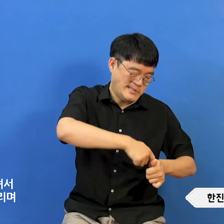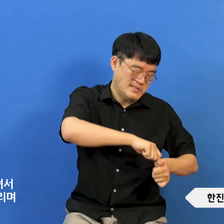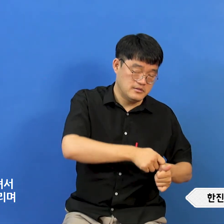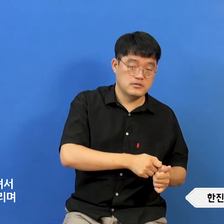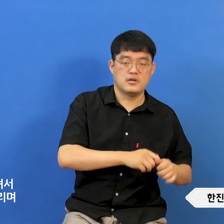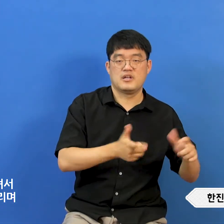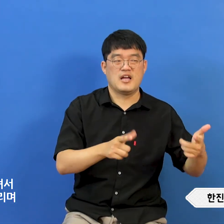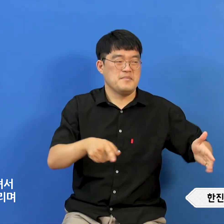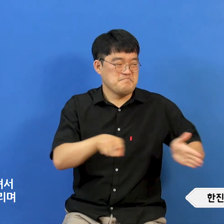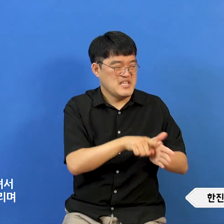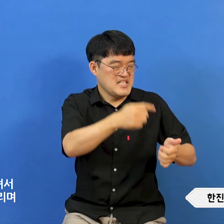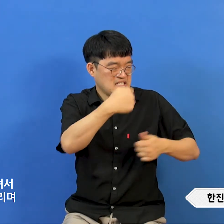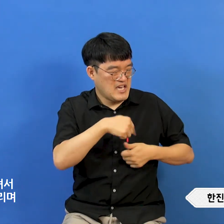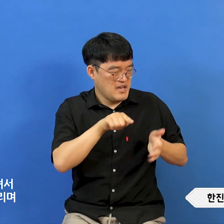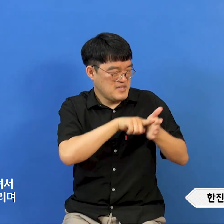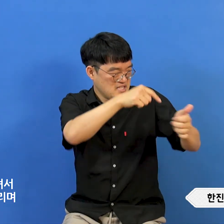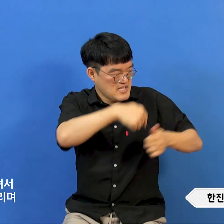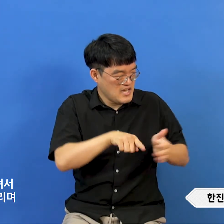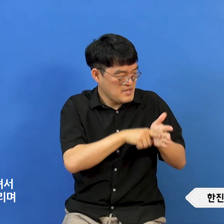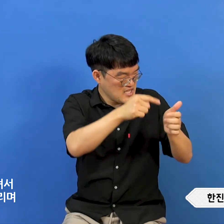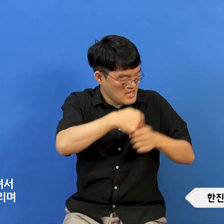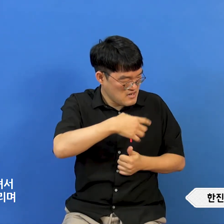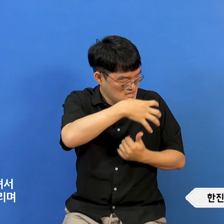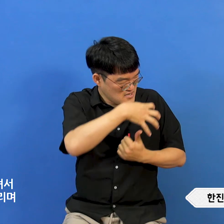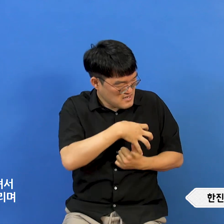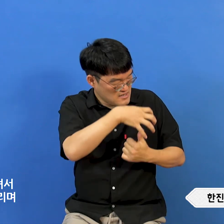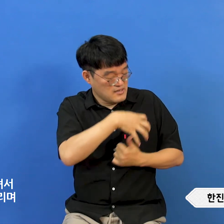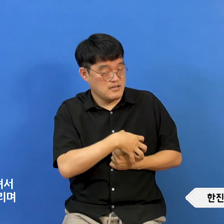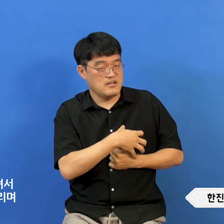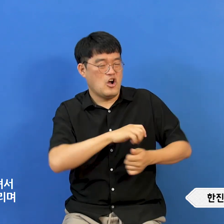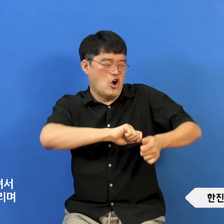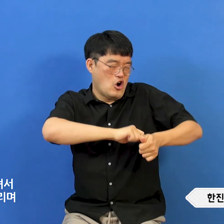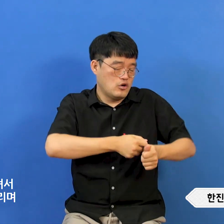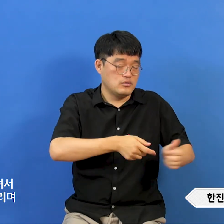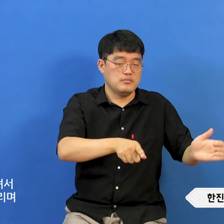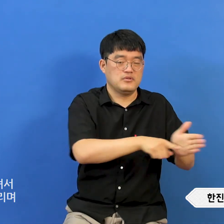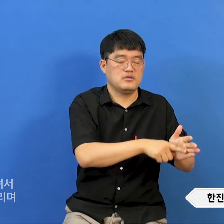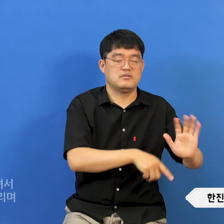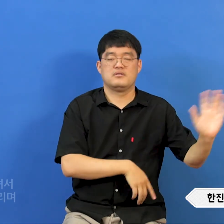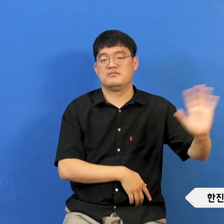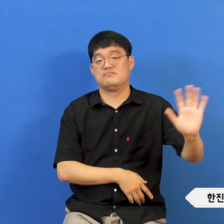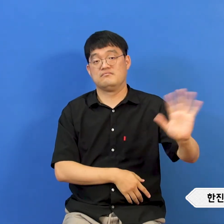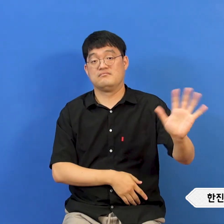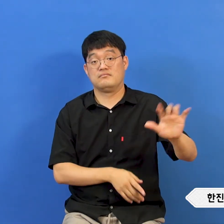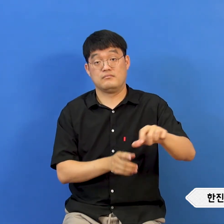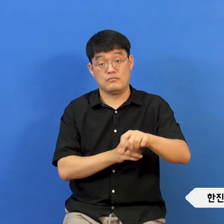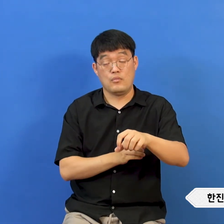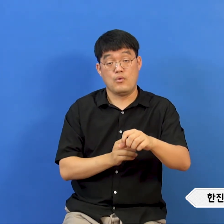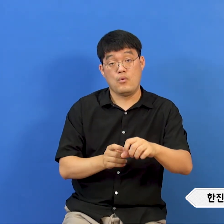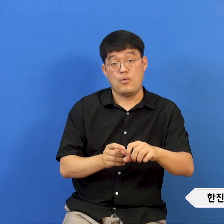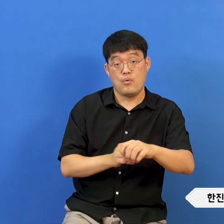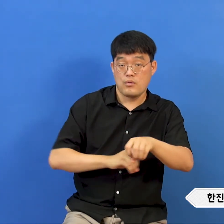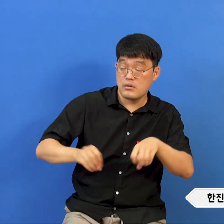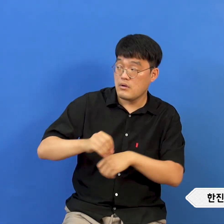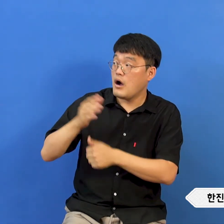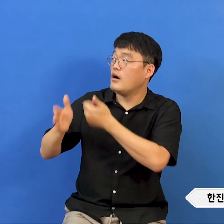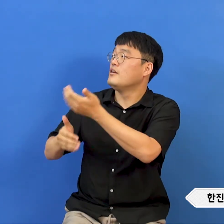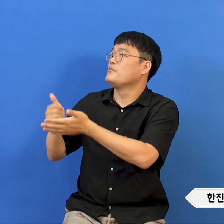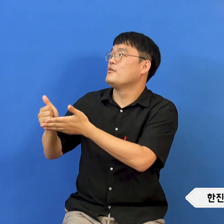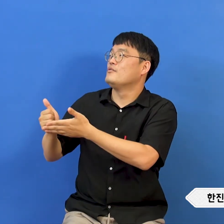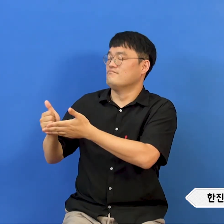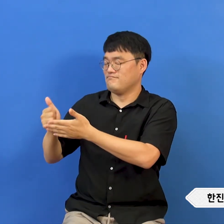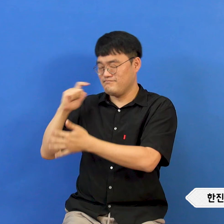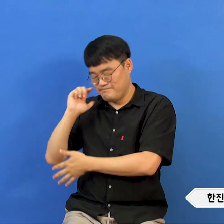믿자 하고 막 자기를 압박을 하고 쥐어짜내듯이 그렇게 하지 않았습니다. 오히려 영광을 올려드렸습니다.